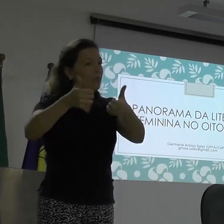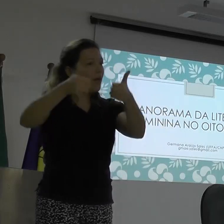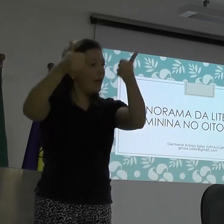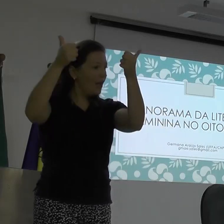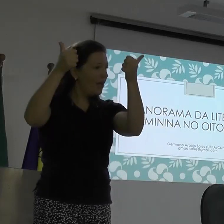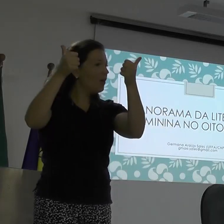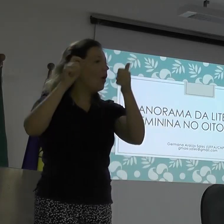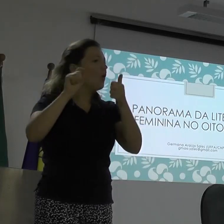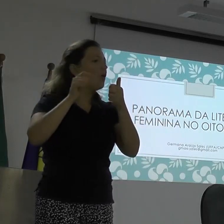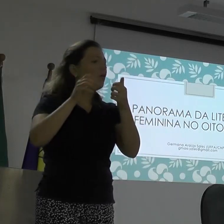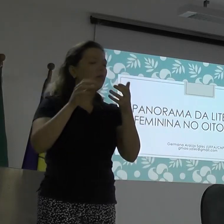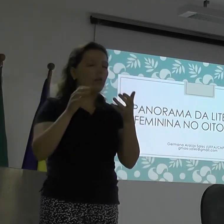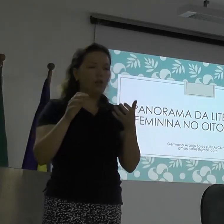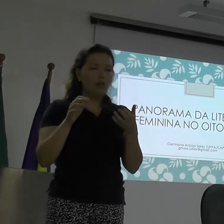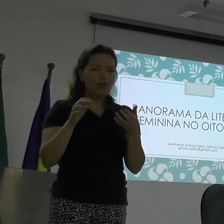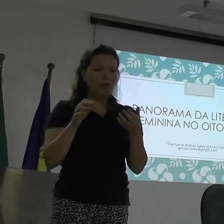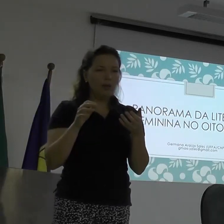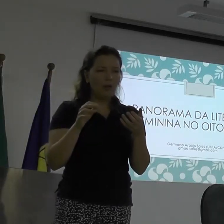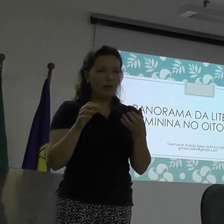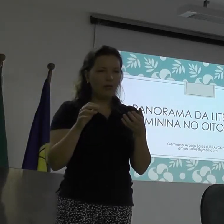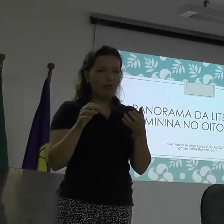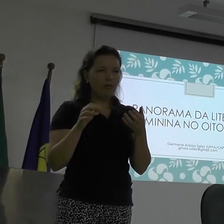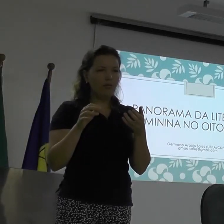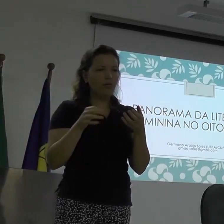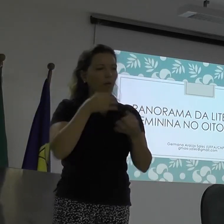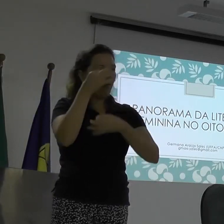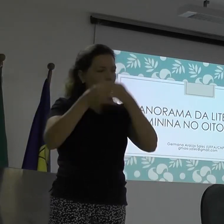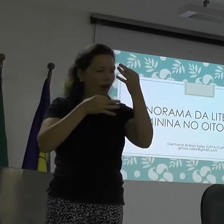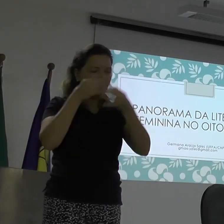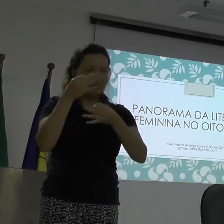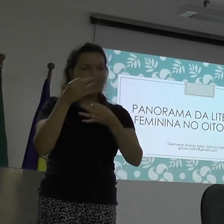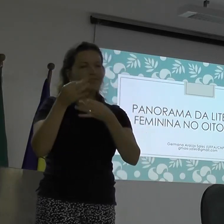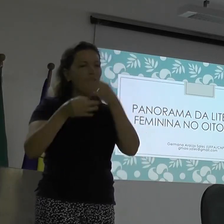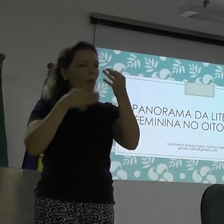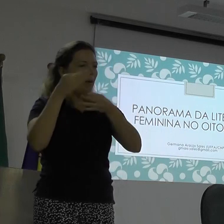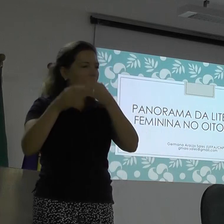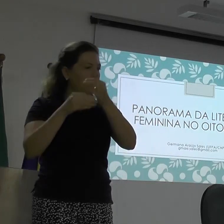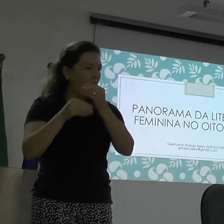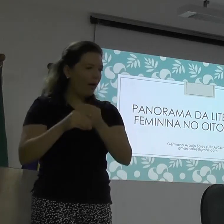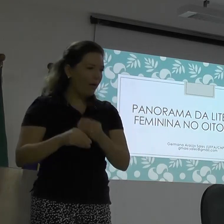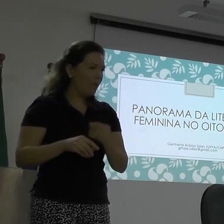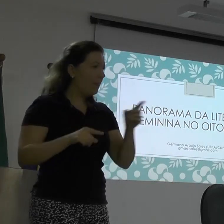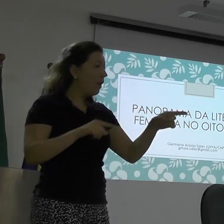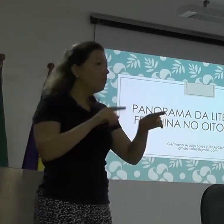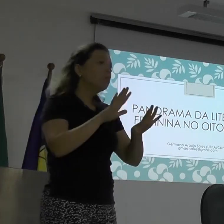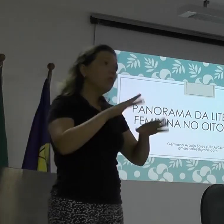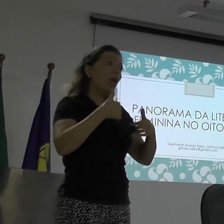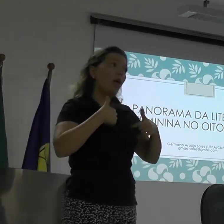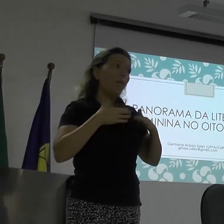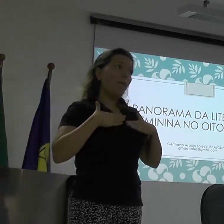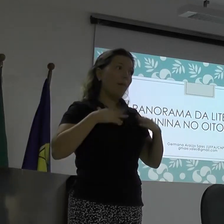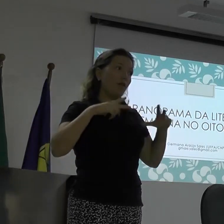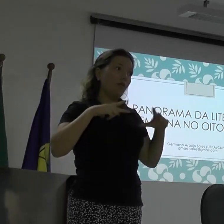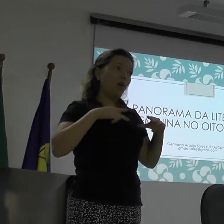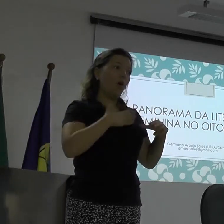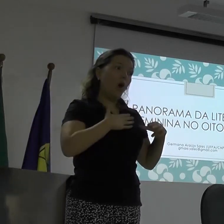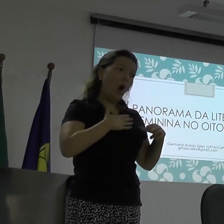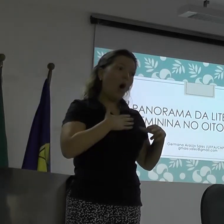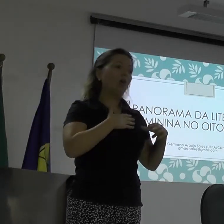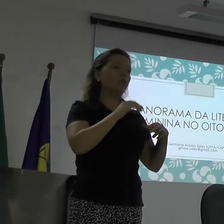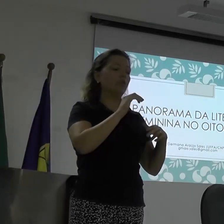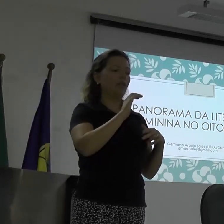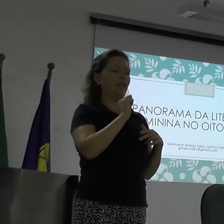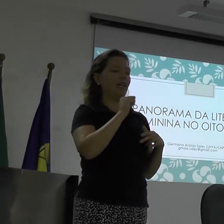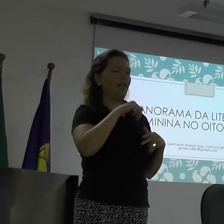são melhores comentados, eu não sei se aqui vocês gostam do Antônio Cândido, eu particularmente gosto muito. Eu acho que a formação da literatura